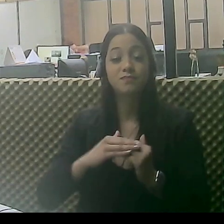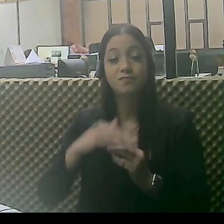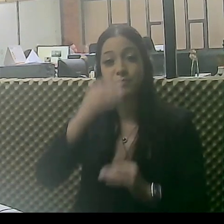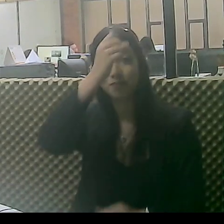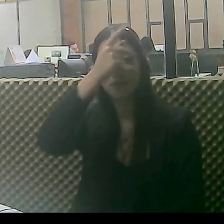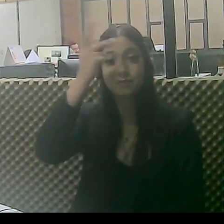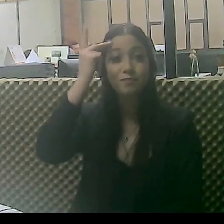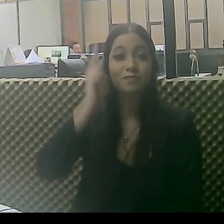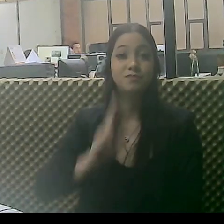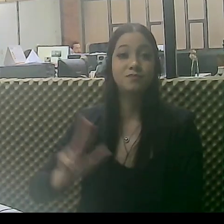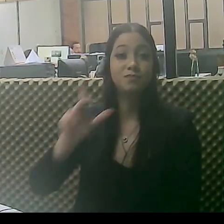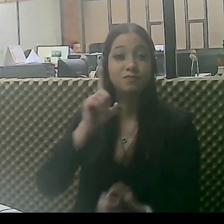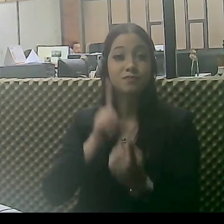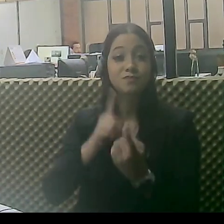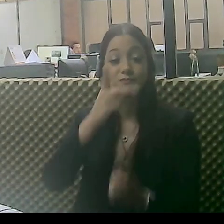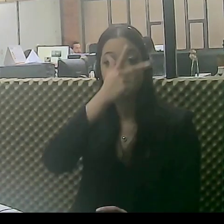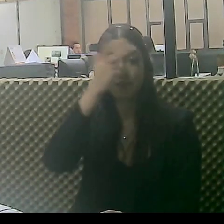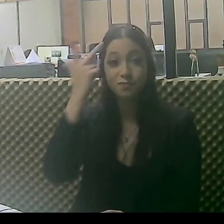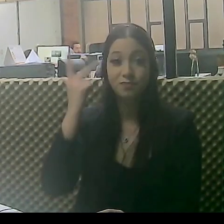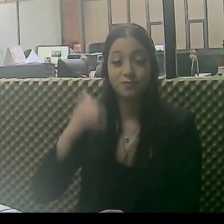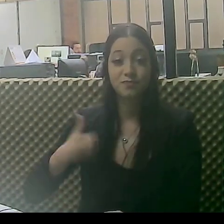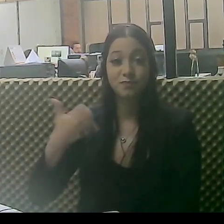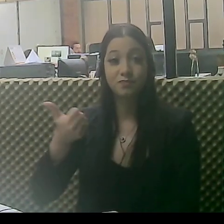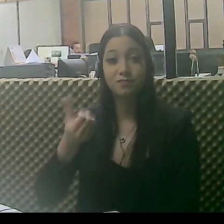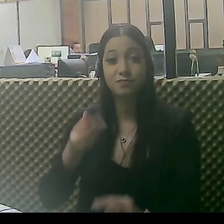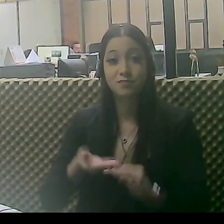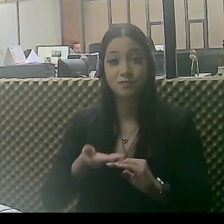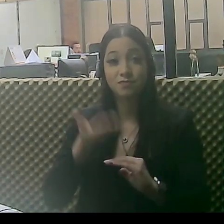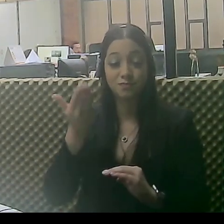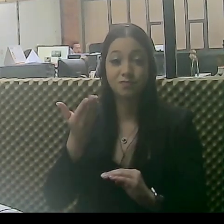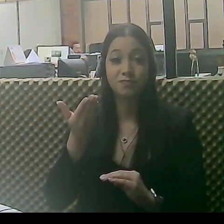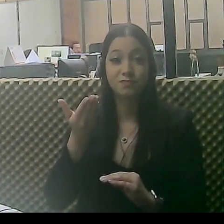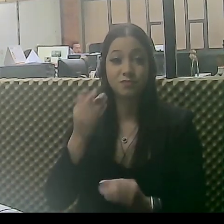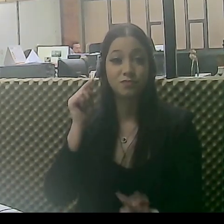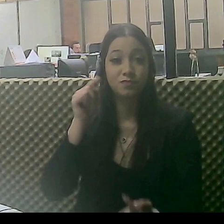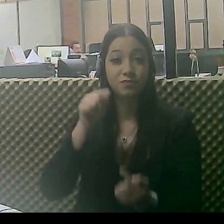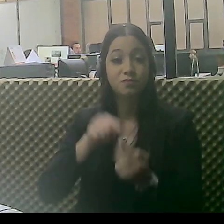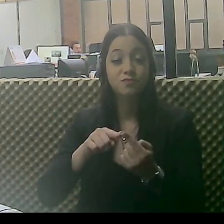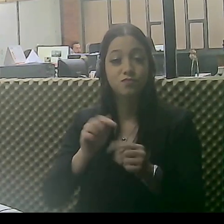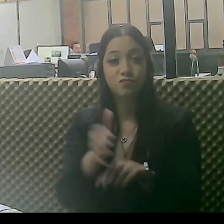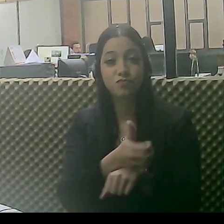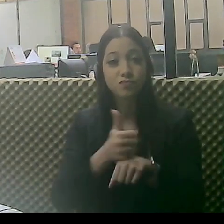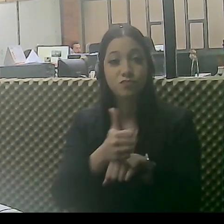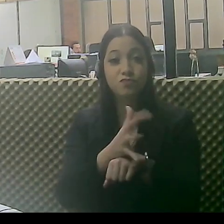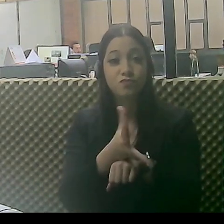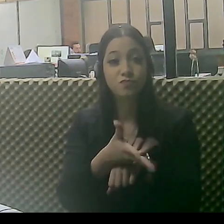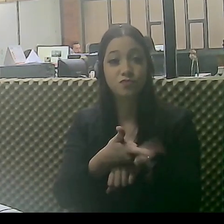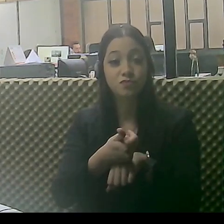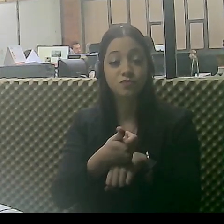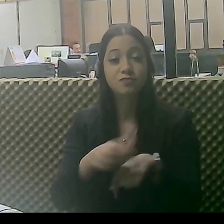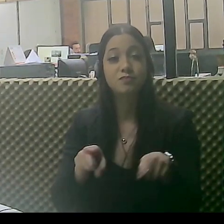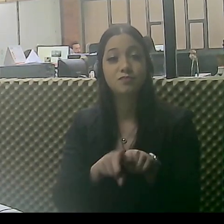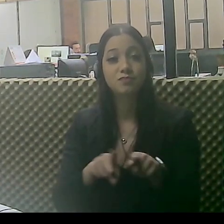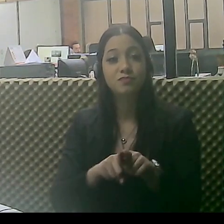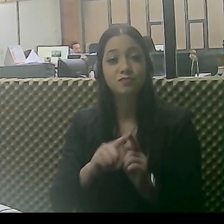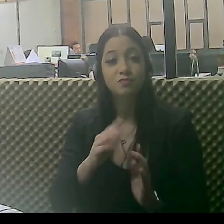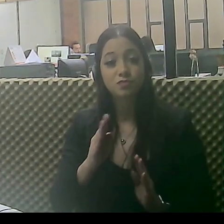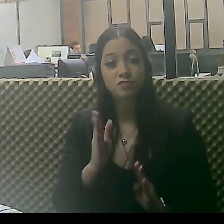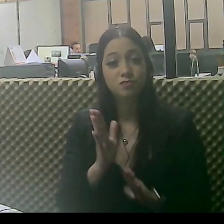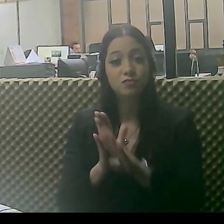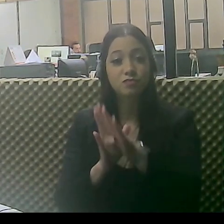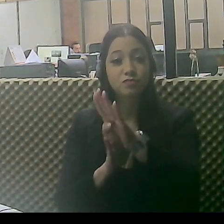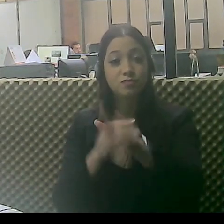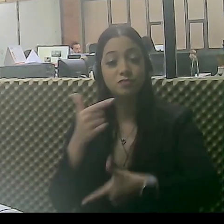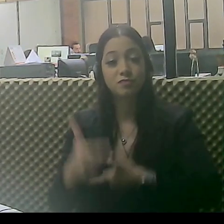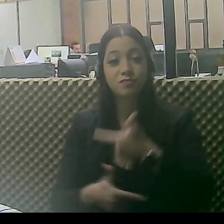de Uberlândia atendem pessoas acima dos 16 anos que buscam aperfeiçoar suas habilidades e ascender ao mercado